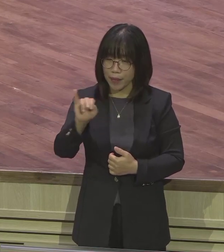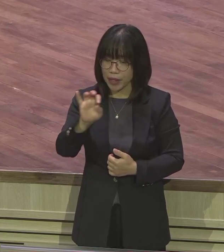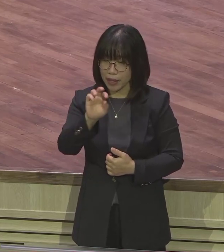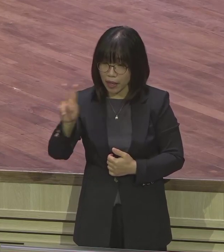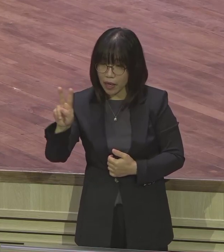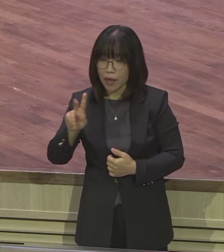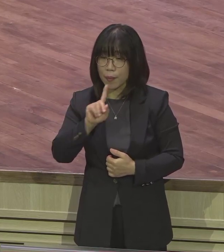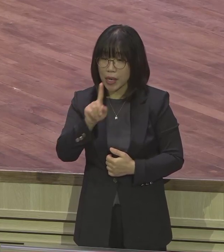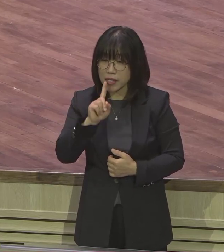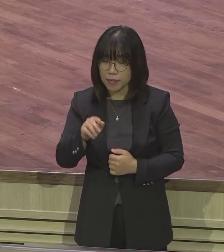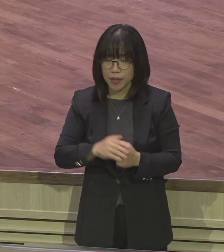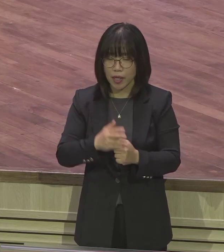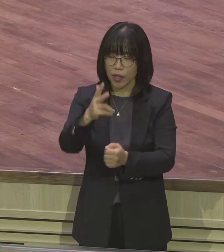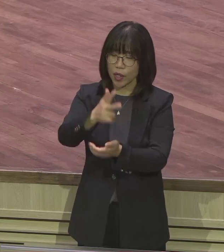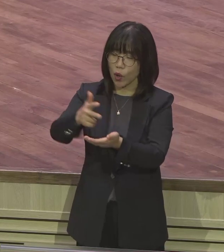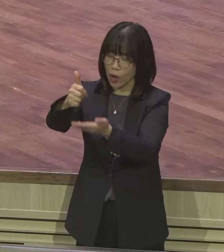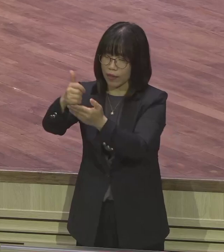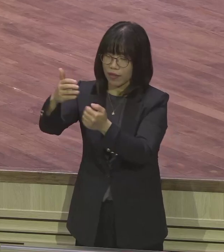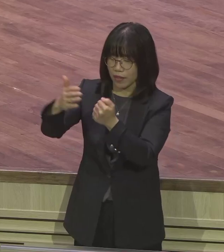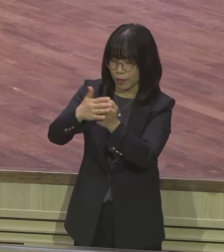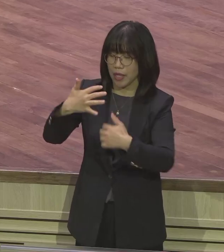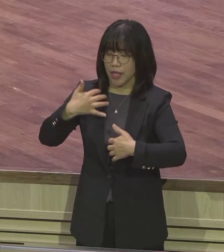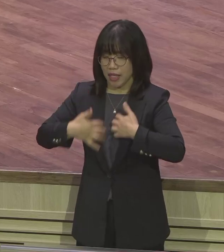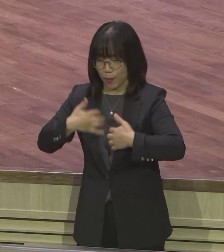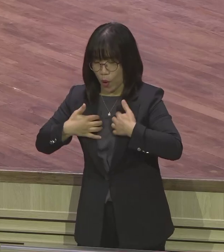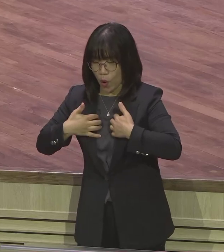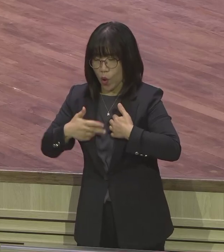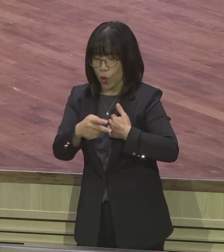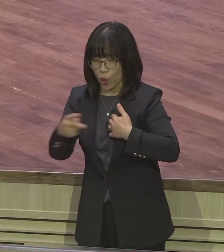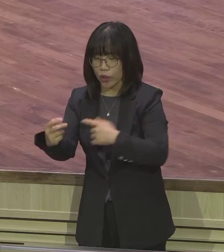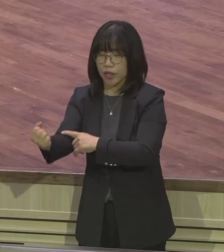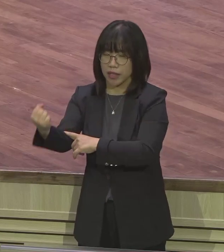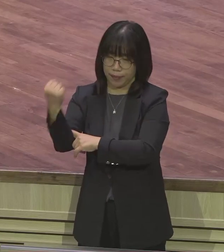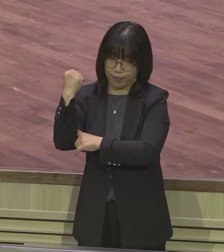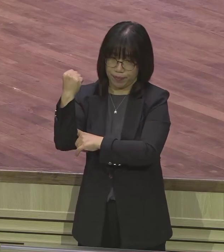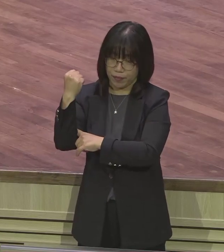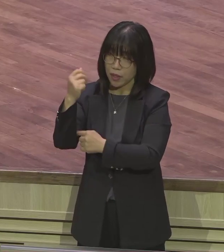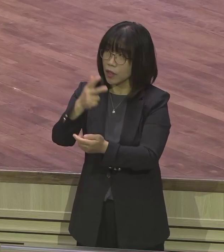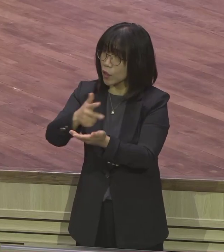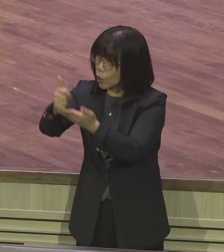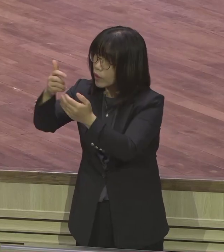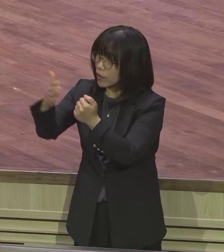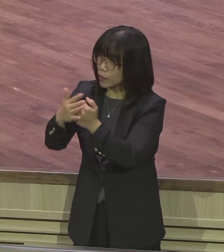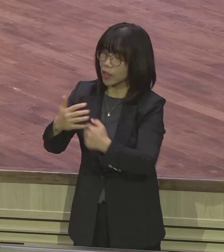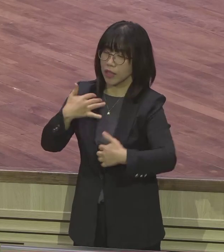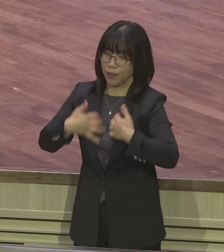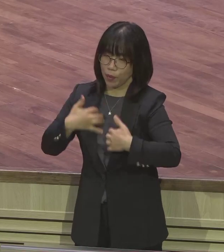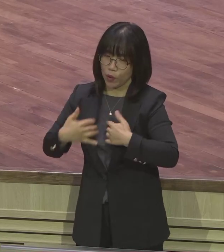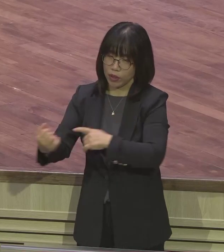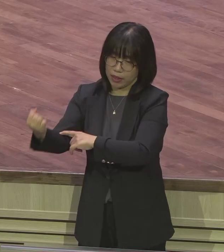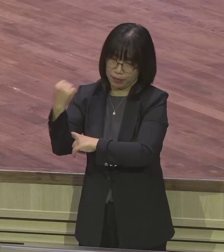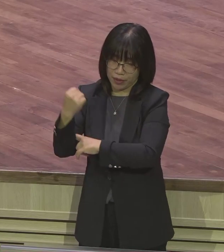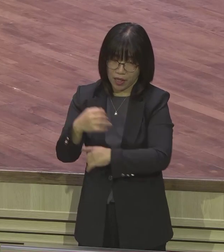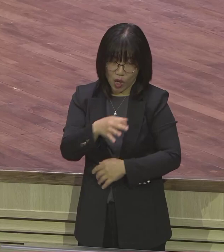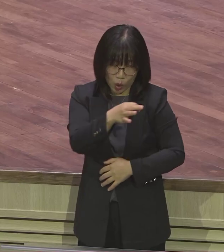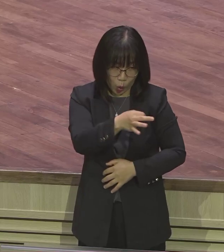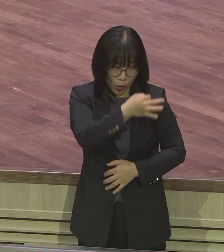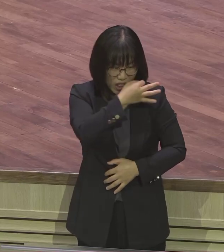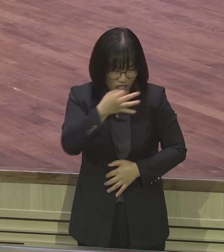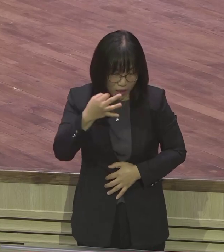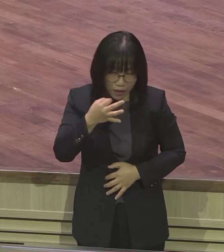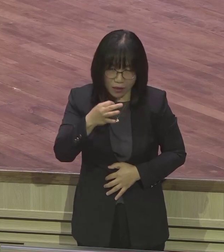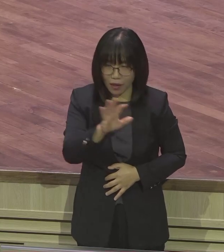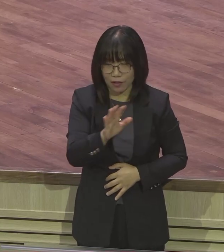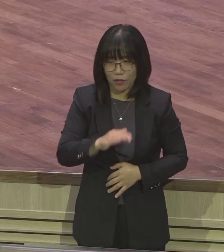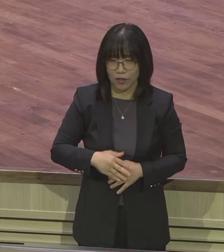여호와로 인하여 기뻐하는 것이 우리의 힘이다라고 강조해요. 여호와로 인하여 기뻐하는 것. 돈 때문에 기뻐하는 것이 아니고 사람